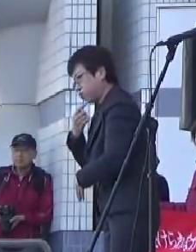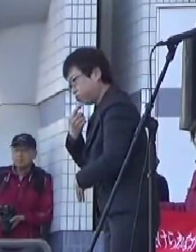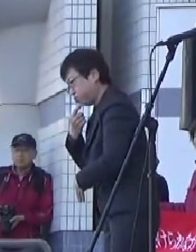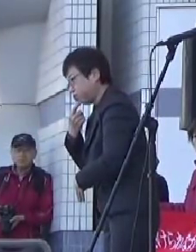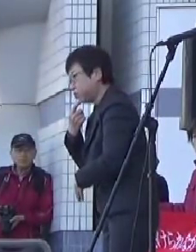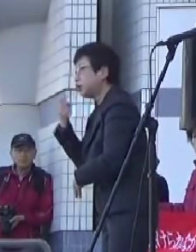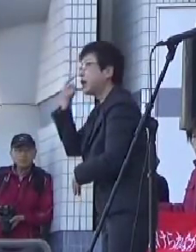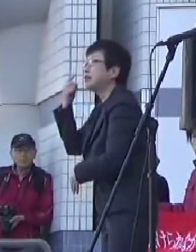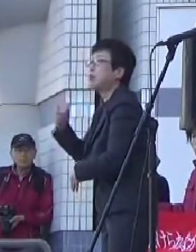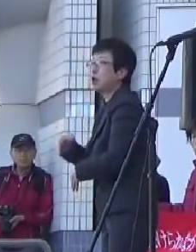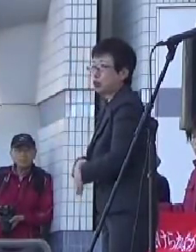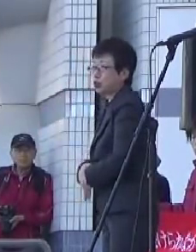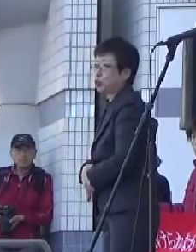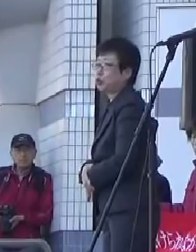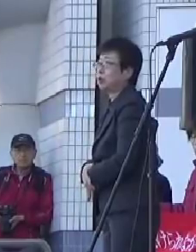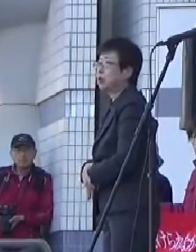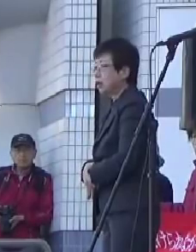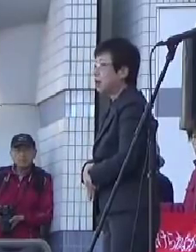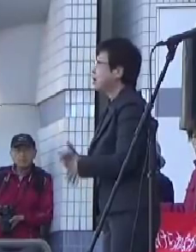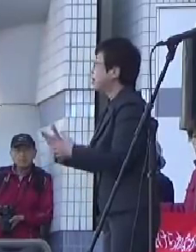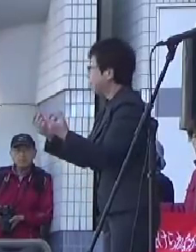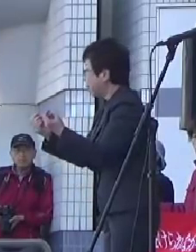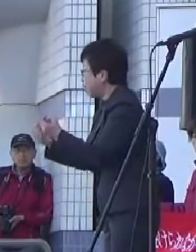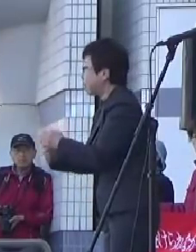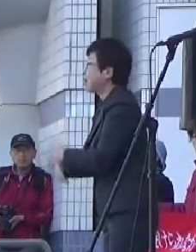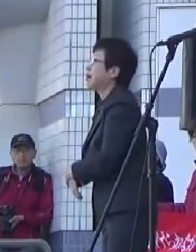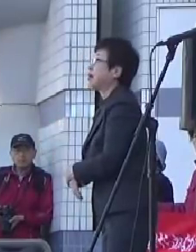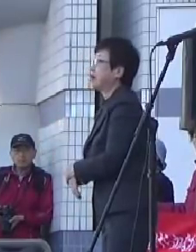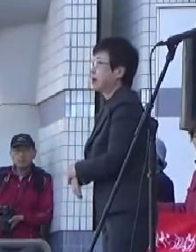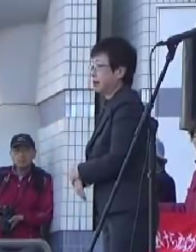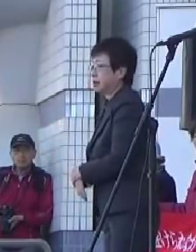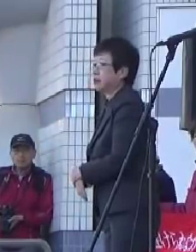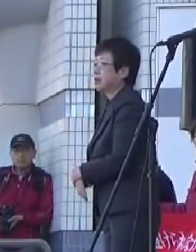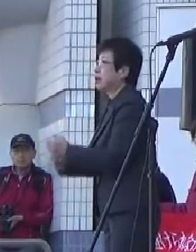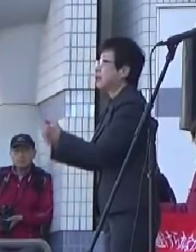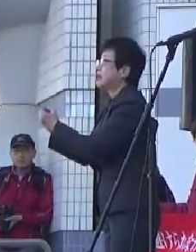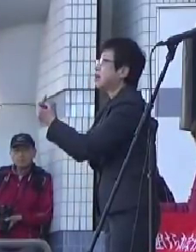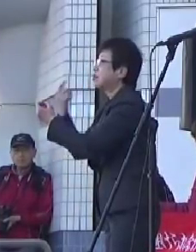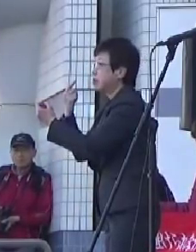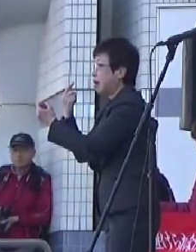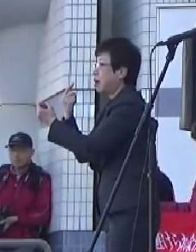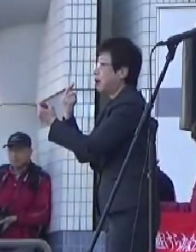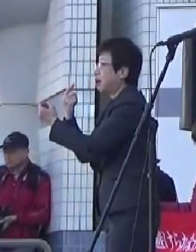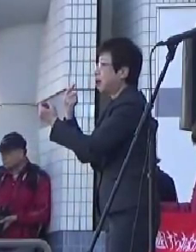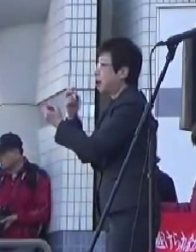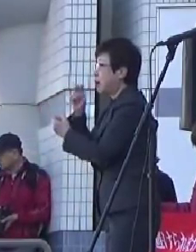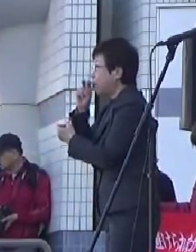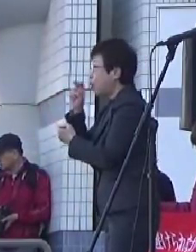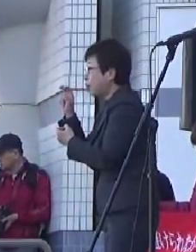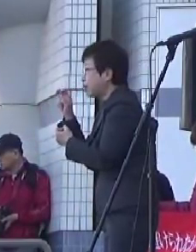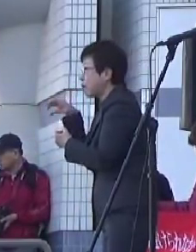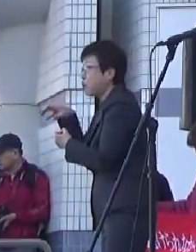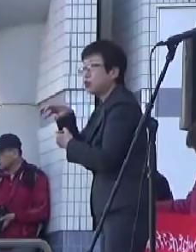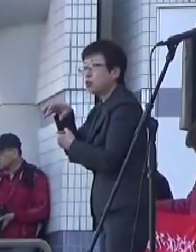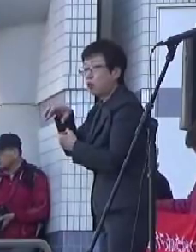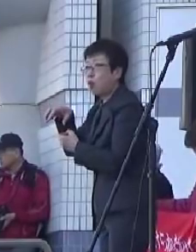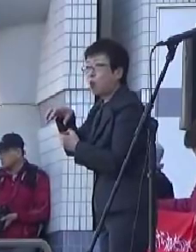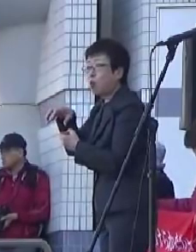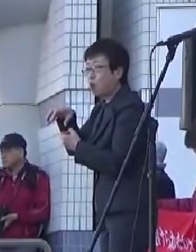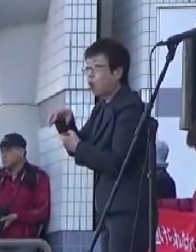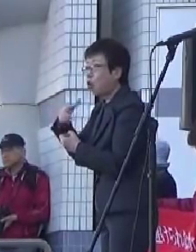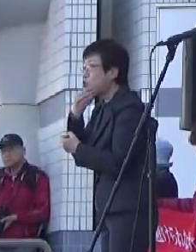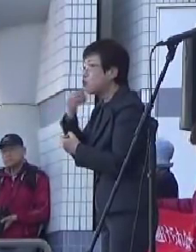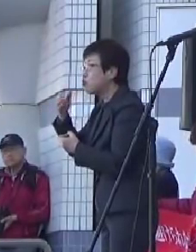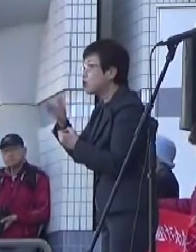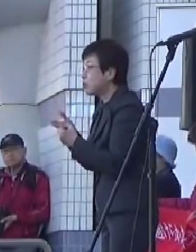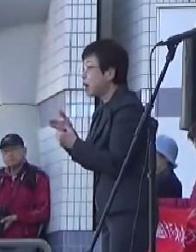なと感じています。ねえ、はい、昨年そのモニタリングポストを福島から撤去したい